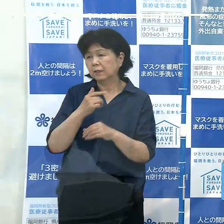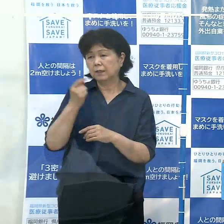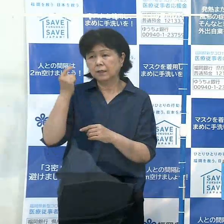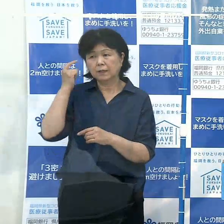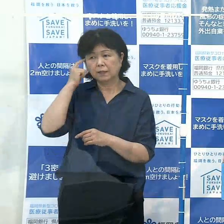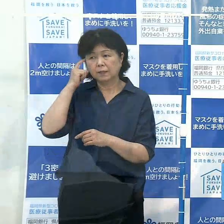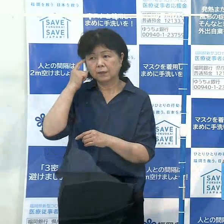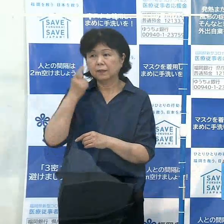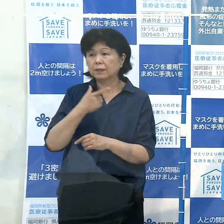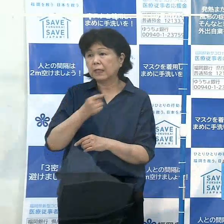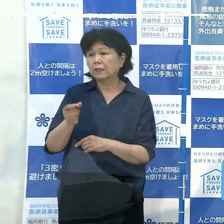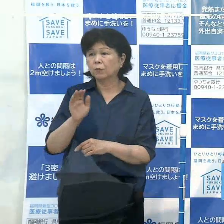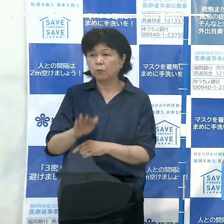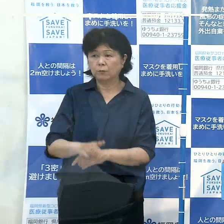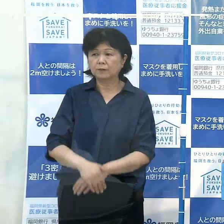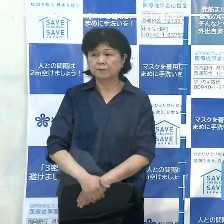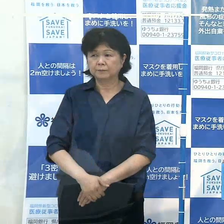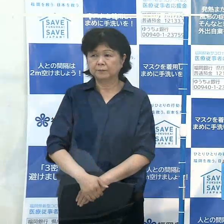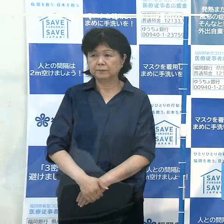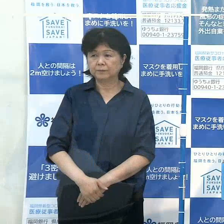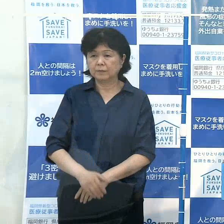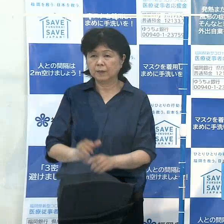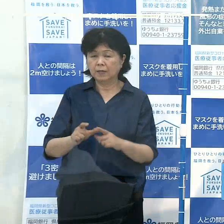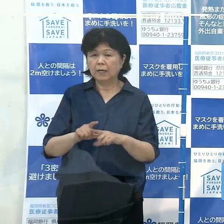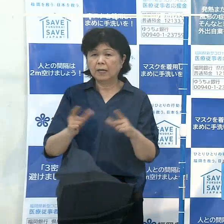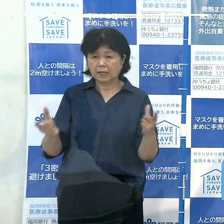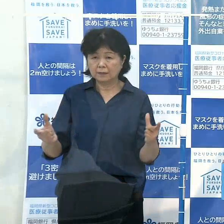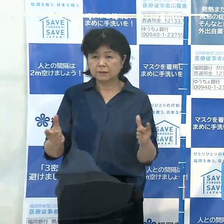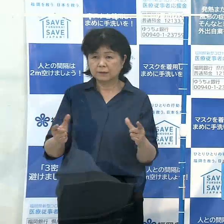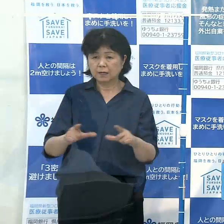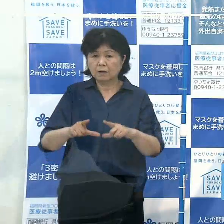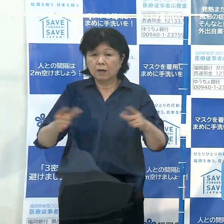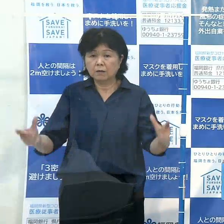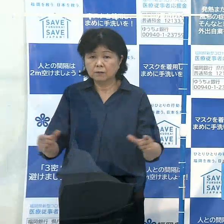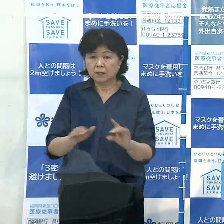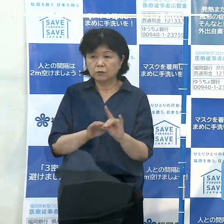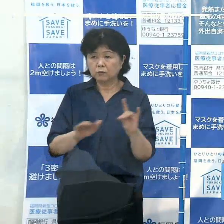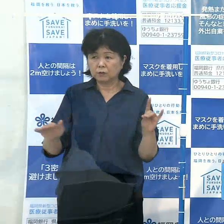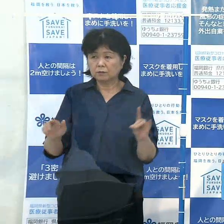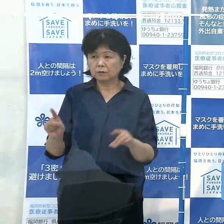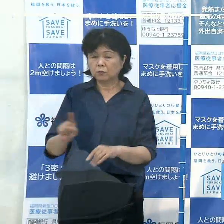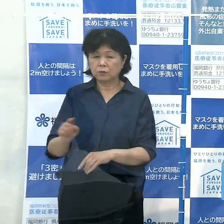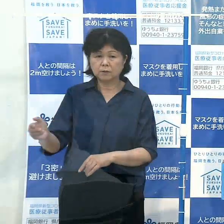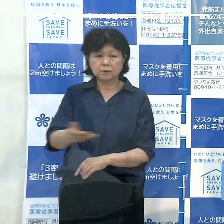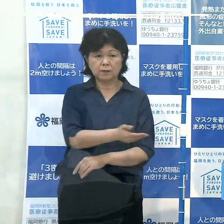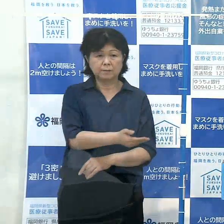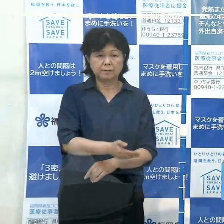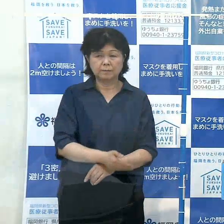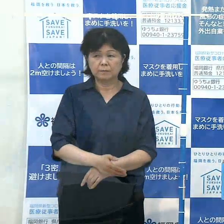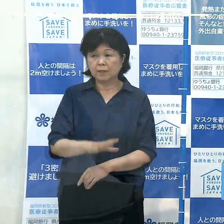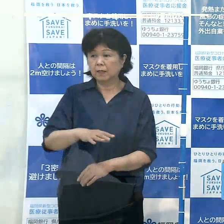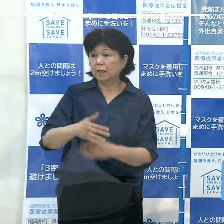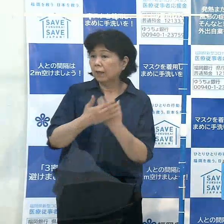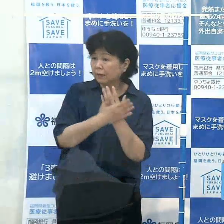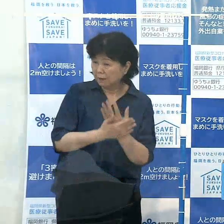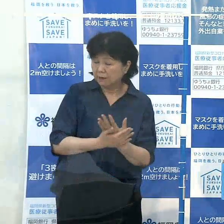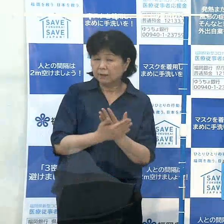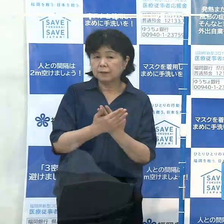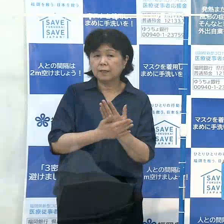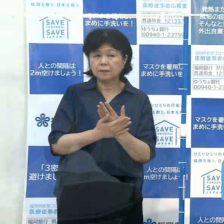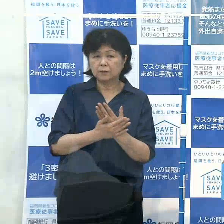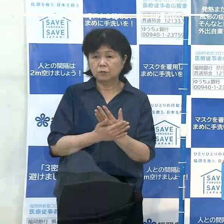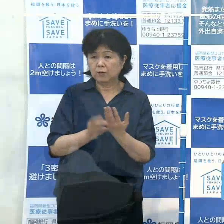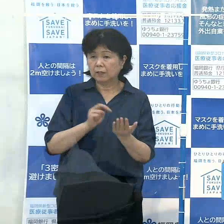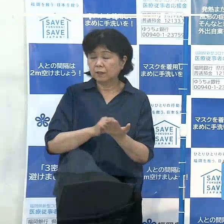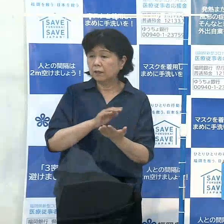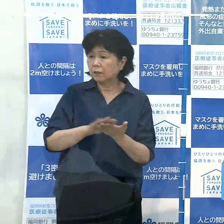。 その感染拡大の基準というのはどんなところに置かれているか改めて教えてください 。一番大事なのはやっぱり